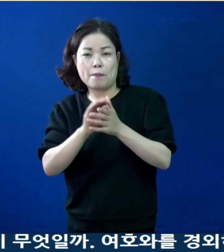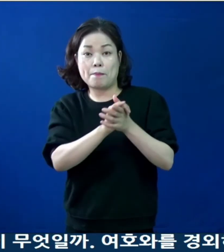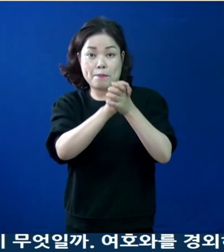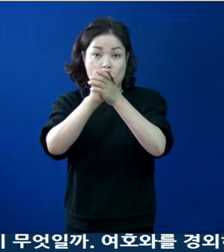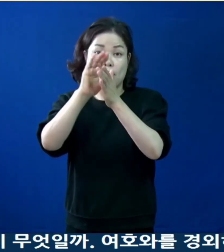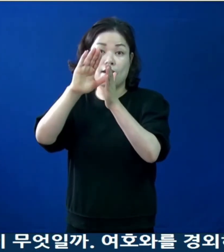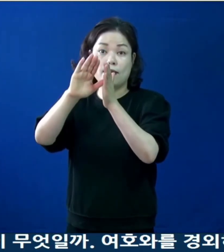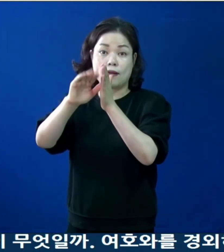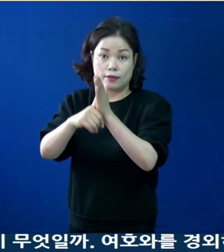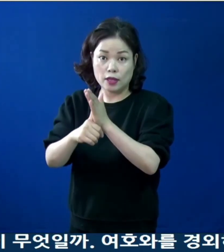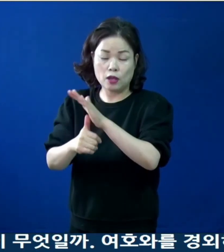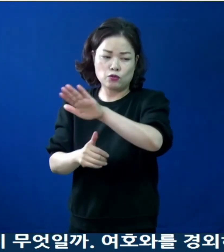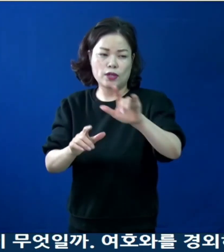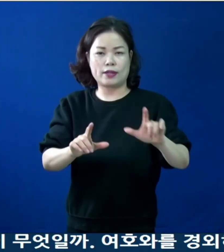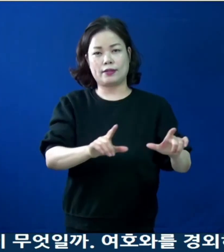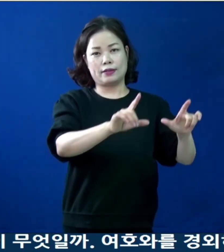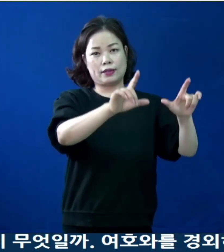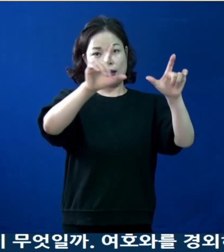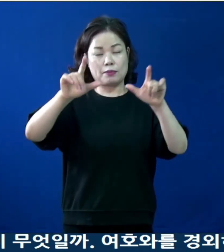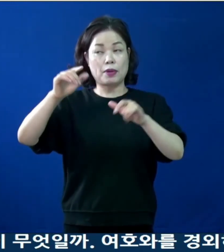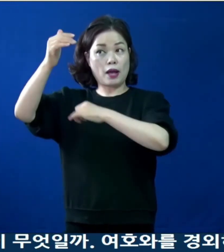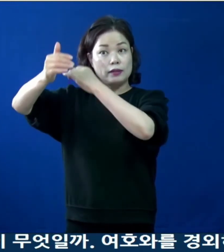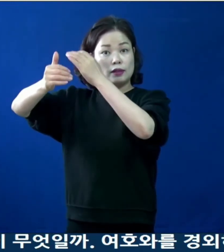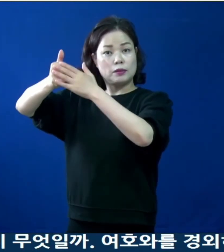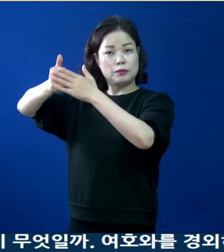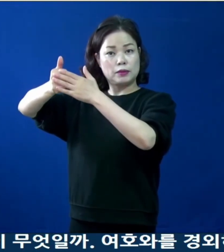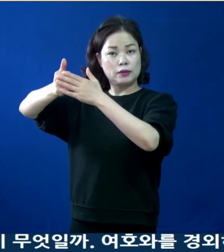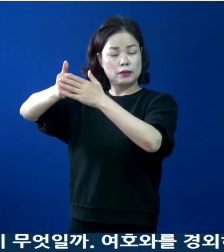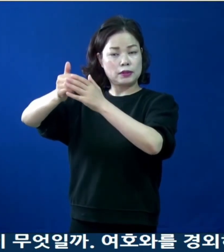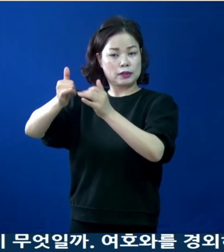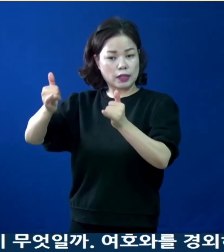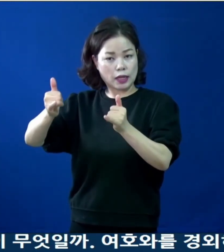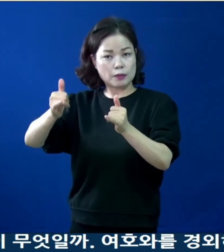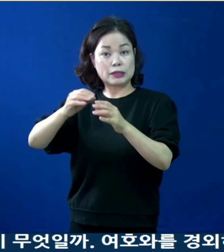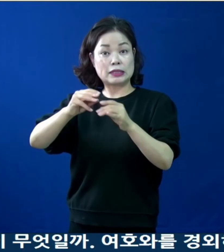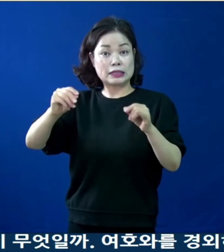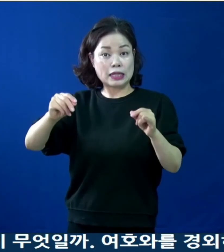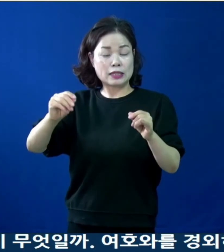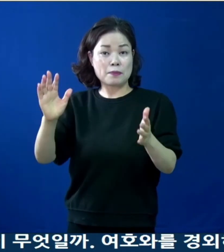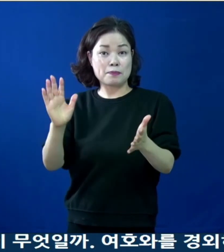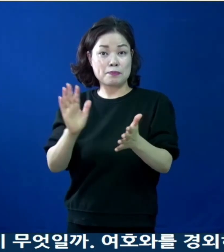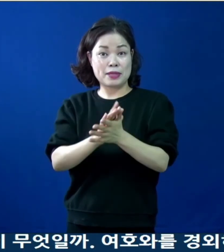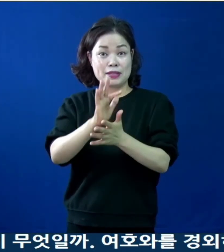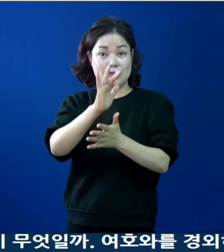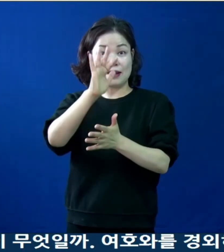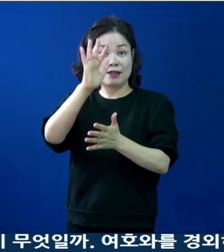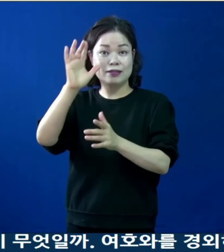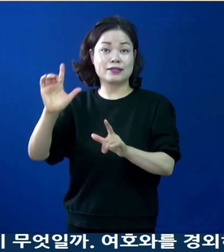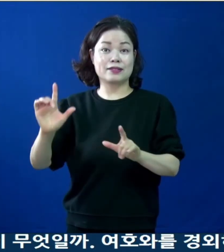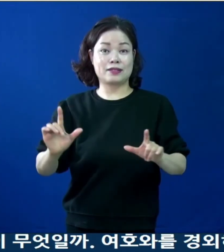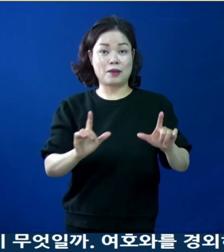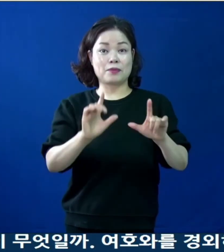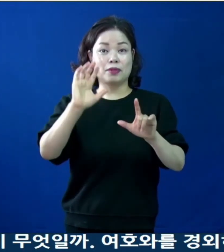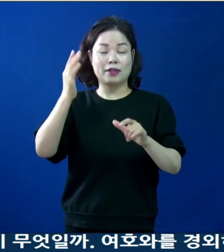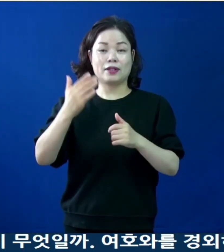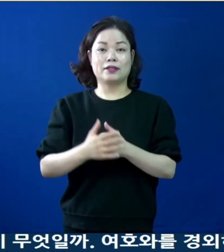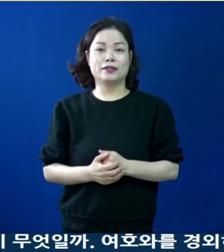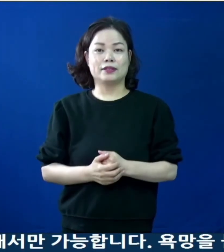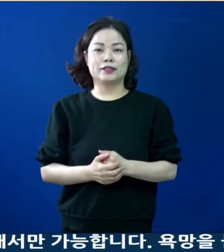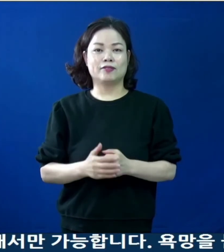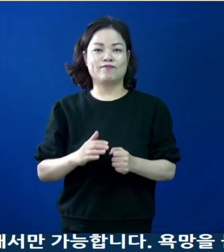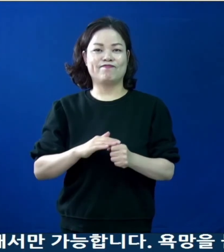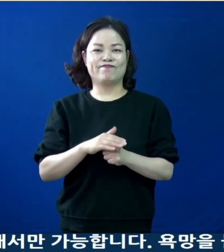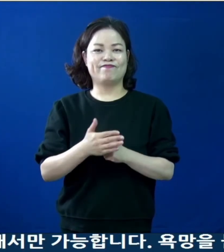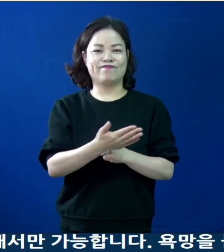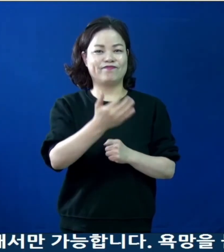때 우리의 삶은 하나님의 사랑을 이 땅에 증명하는 빛난 삶이 될 것입니다.